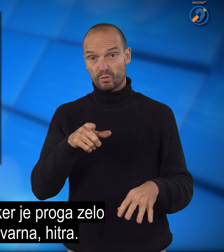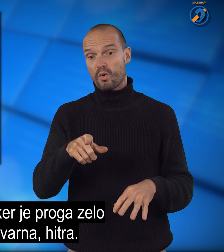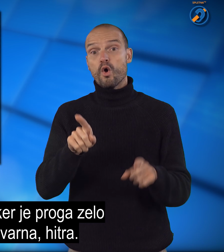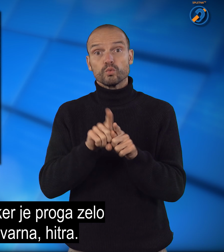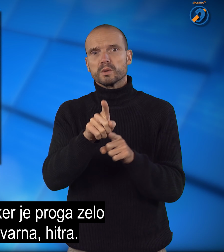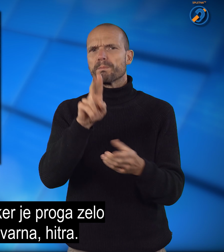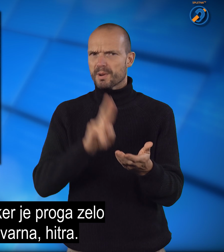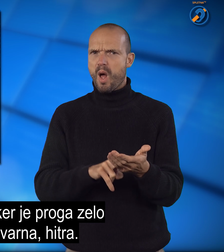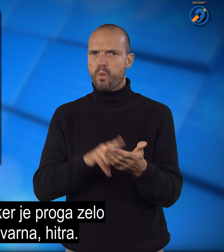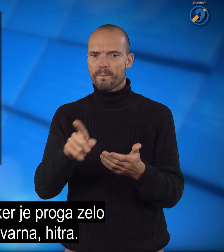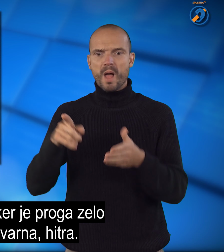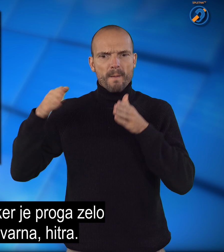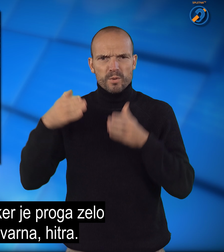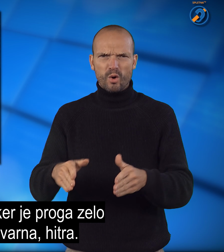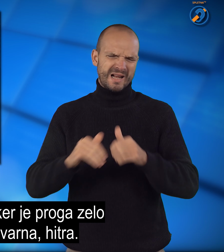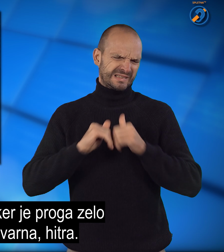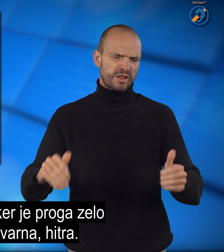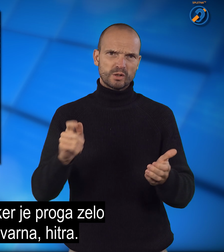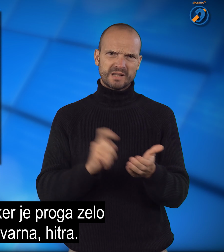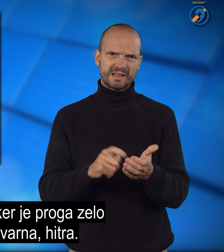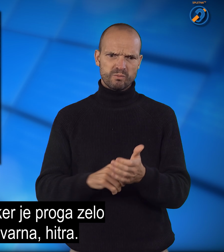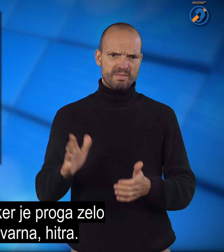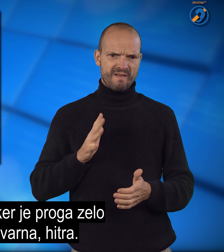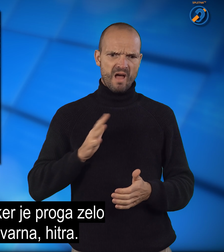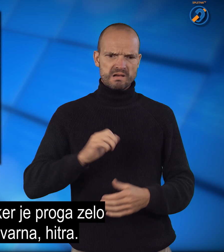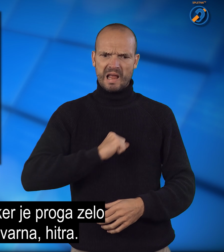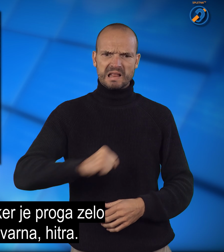bilo tudi prav, kajti proga je zelo zahtevna, nevarna, hitra,